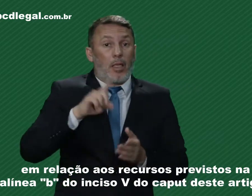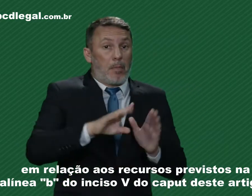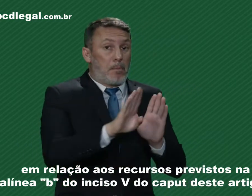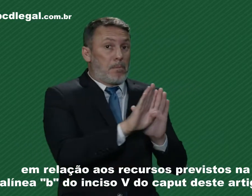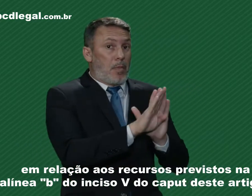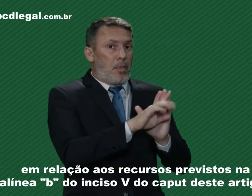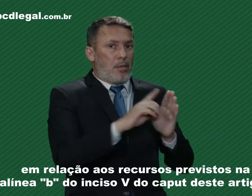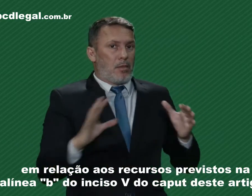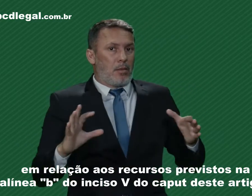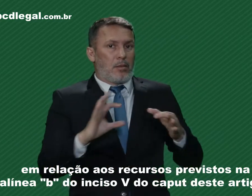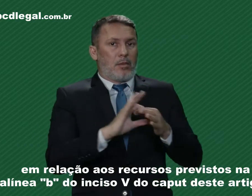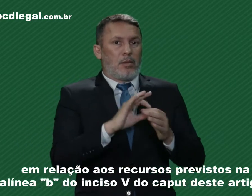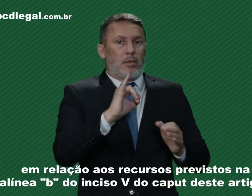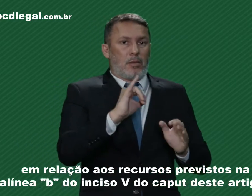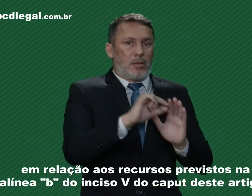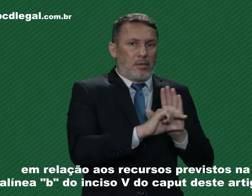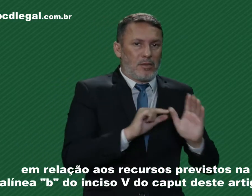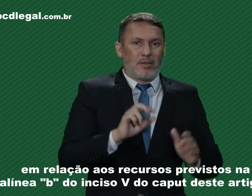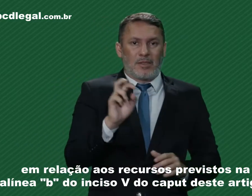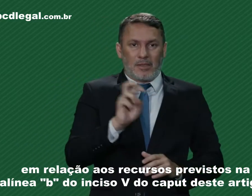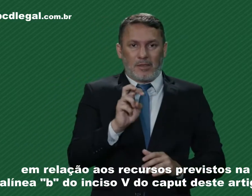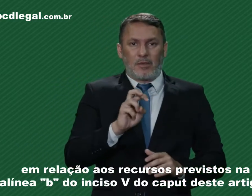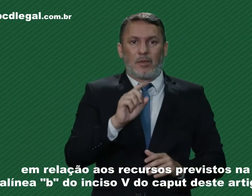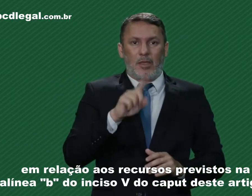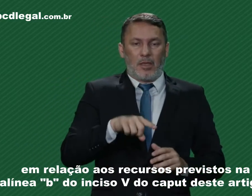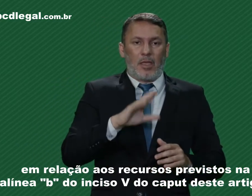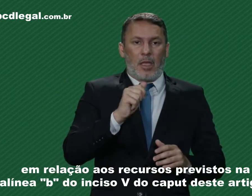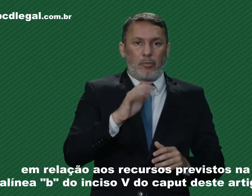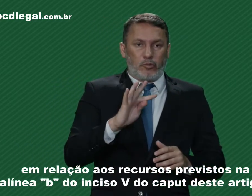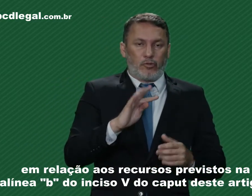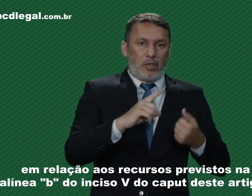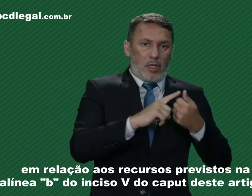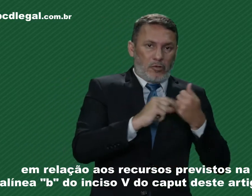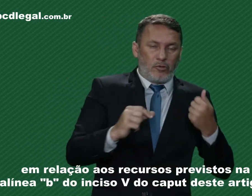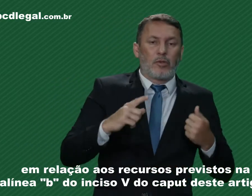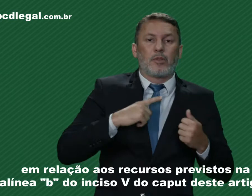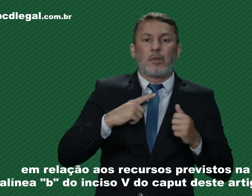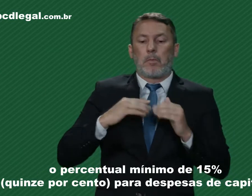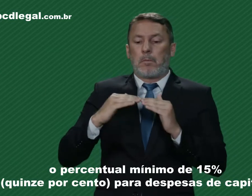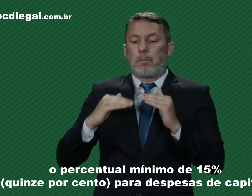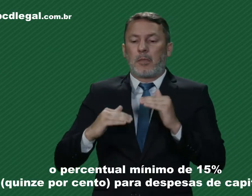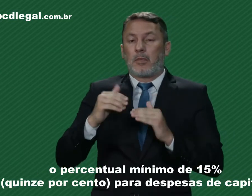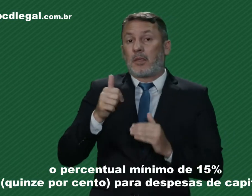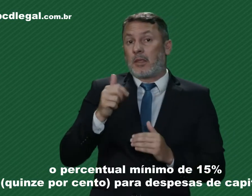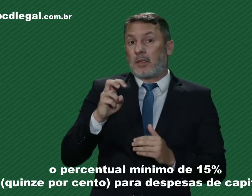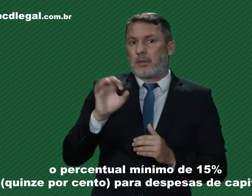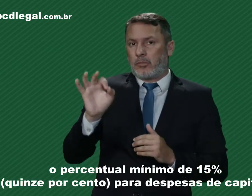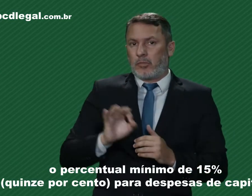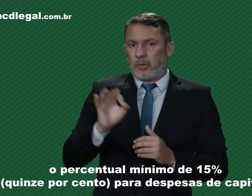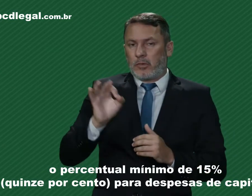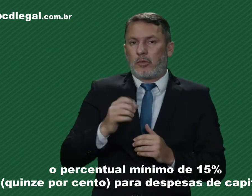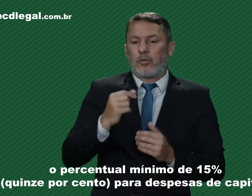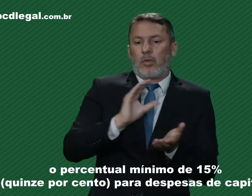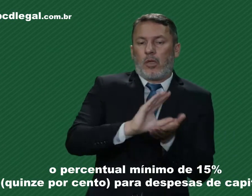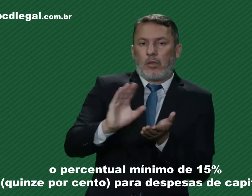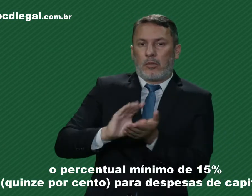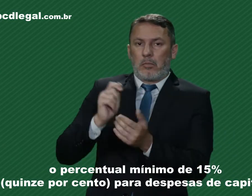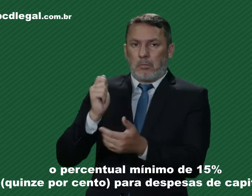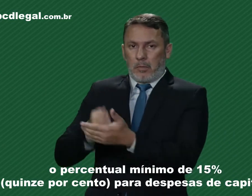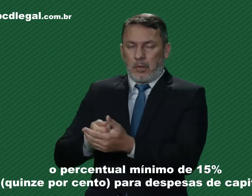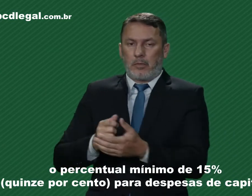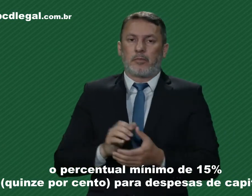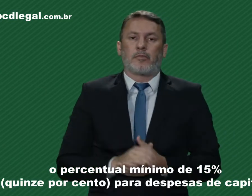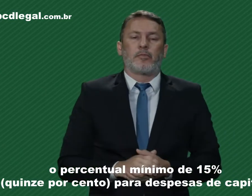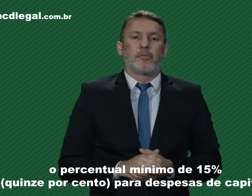aos recursos previstos na linha B do inciso 5 do caput deste artigo, o percentual mínimo de 15%